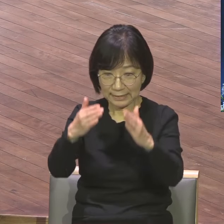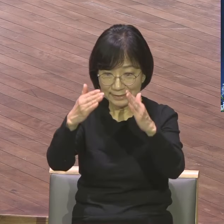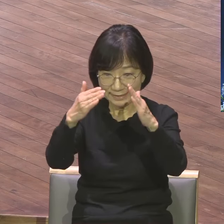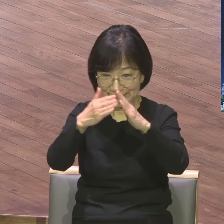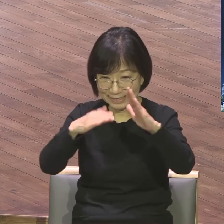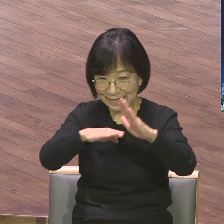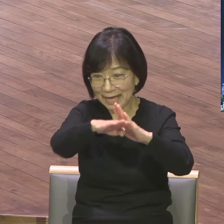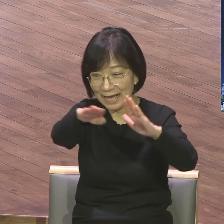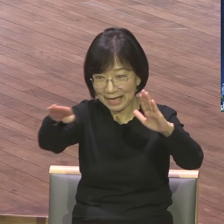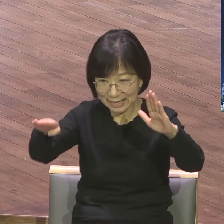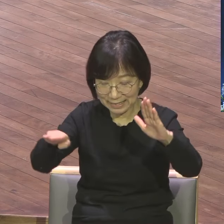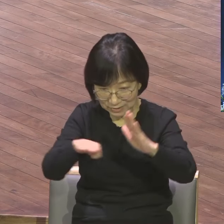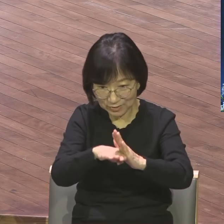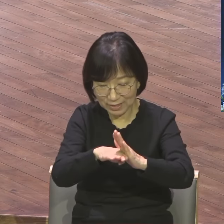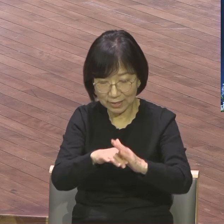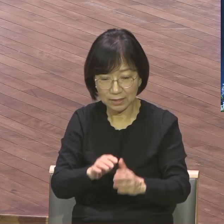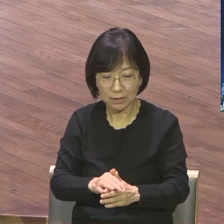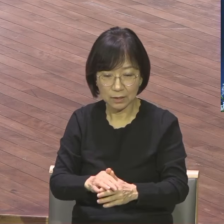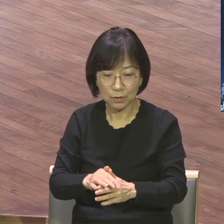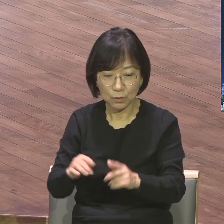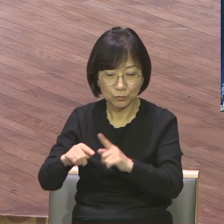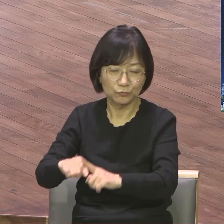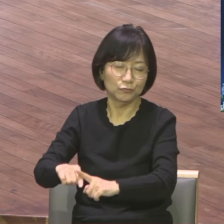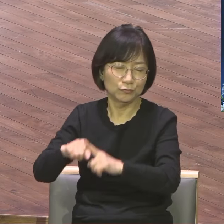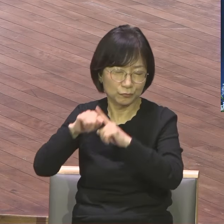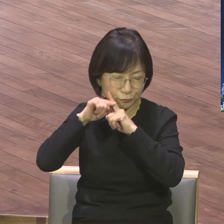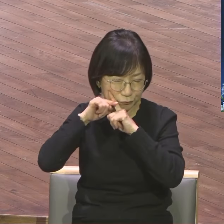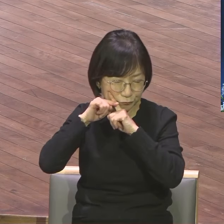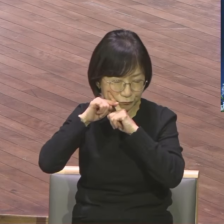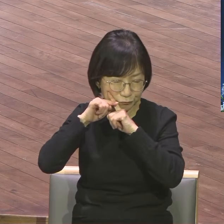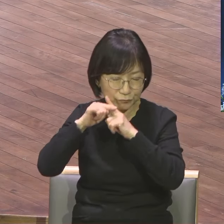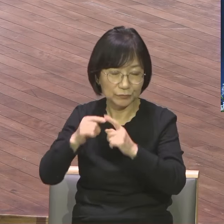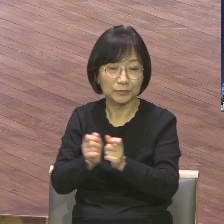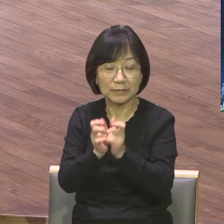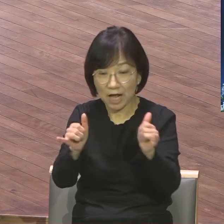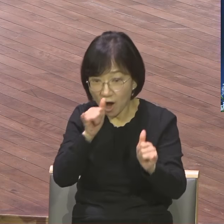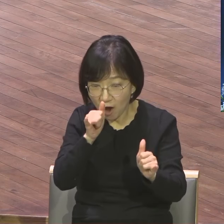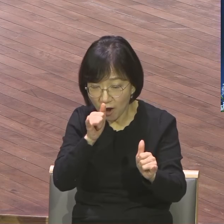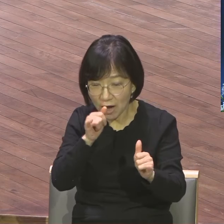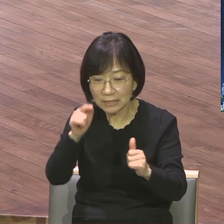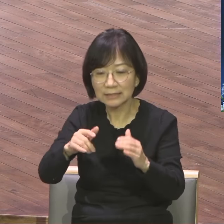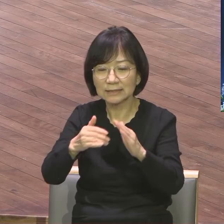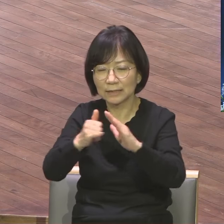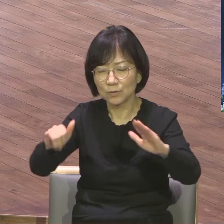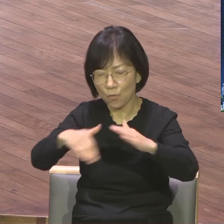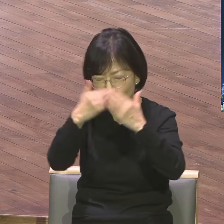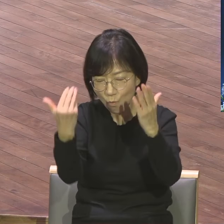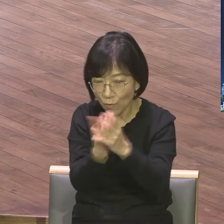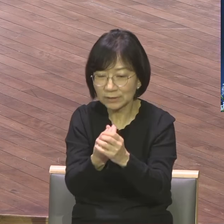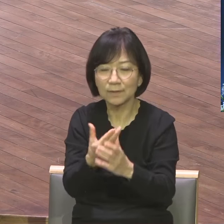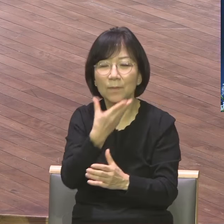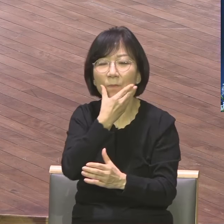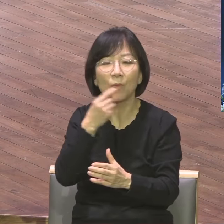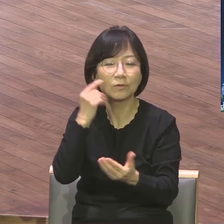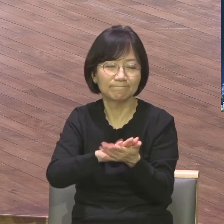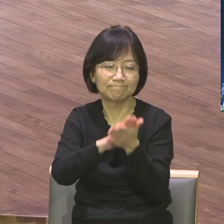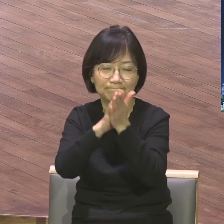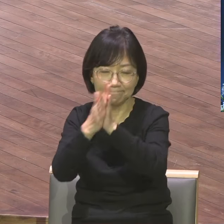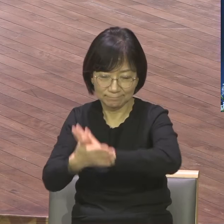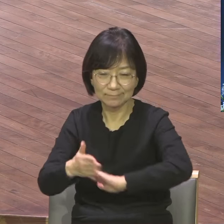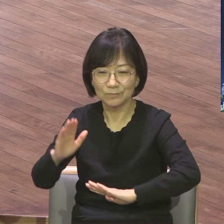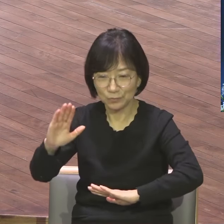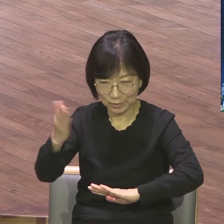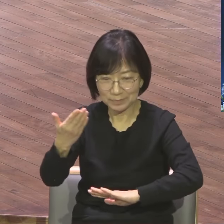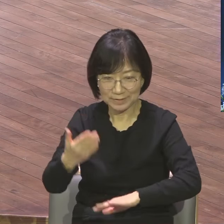반드시 복음화됩니다. 이것이 성경의 원리예요. 그래서 요한복음 12장 24절을